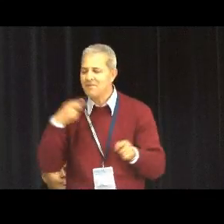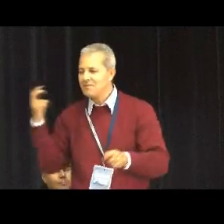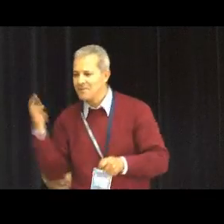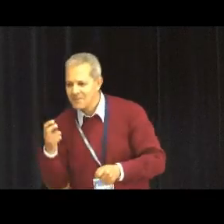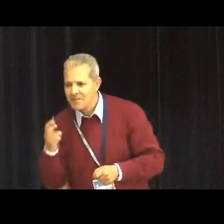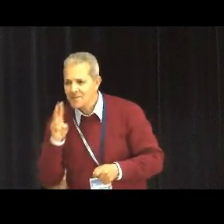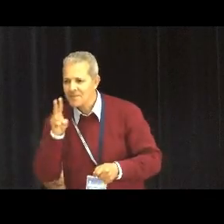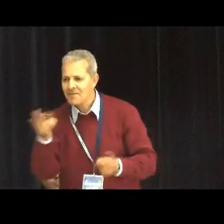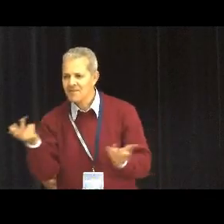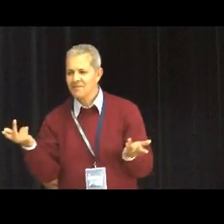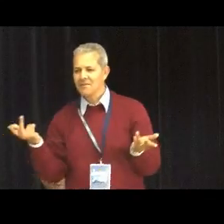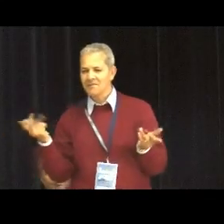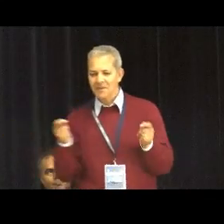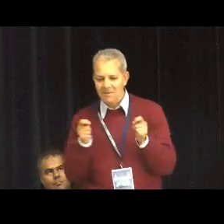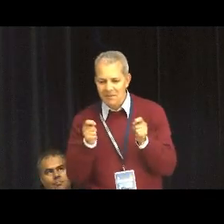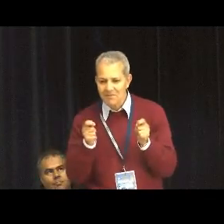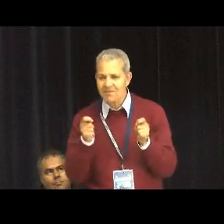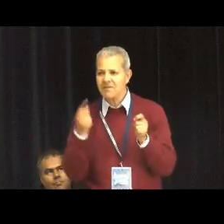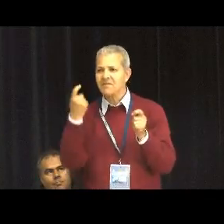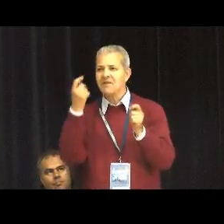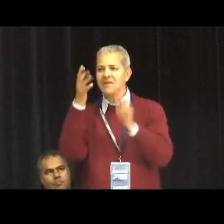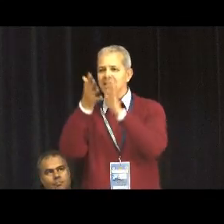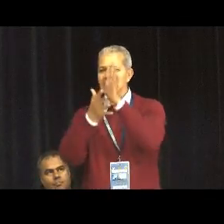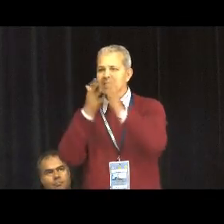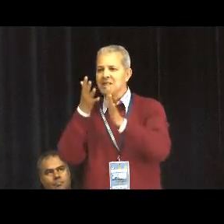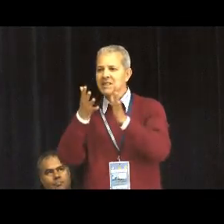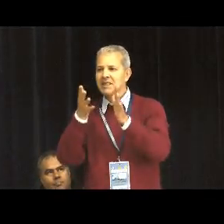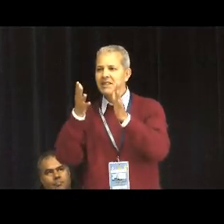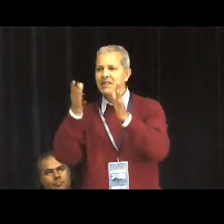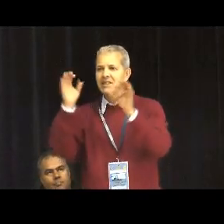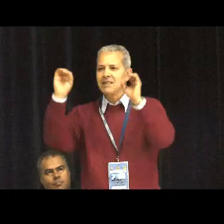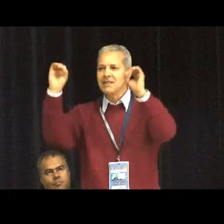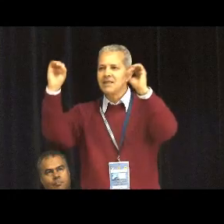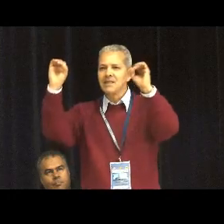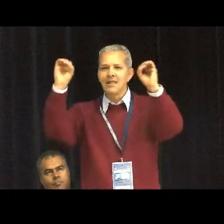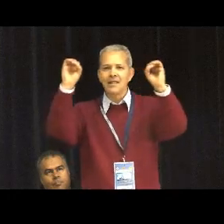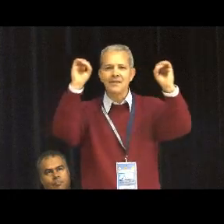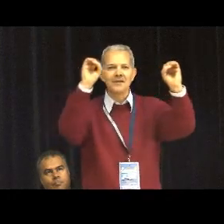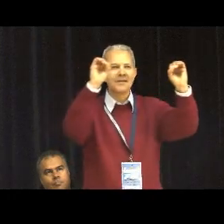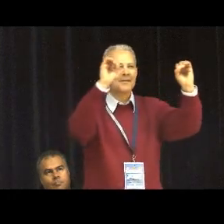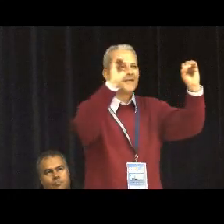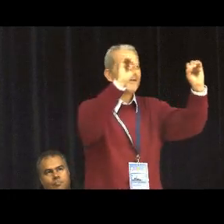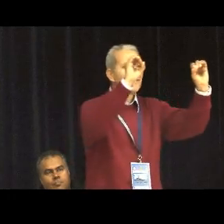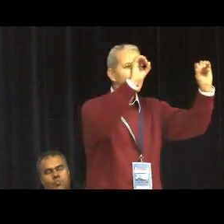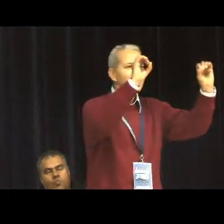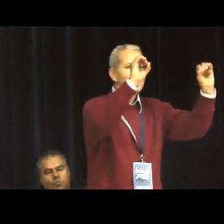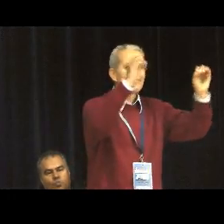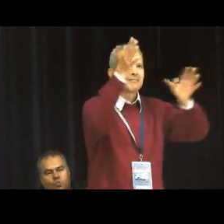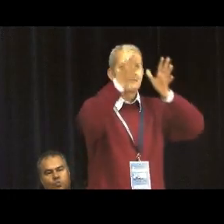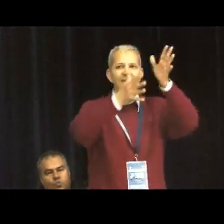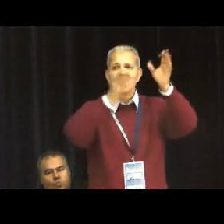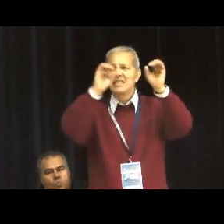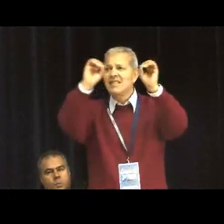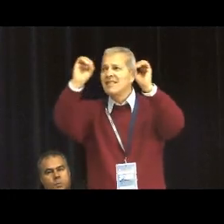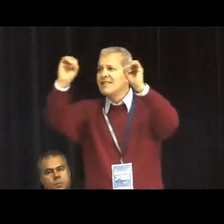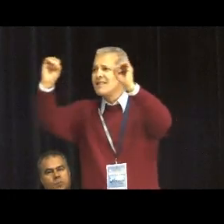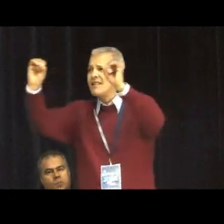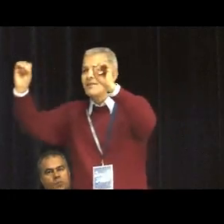كيف ما تتعرفوا أن الأشخاص الصوم عانوا كثير من مشكلة التواصل، لأن كان كانش هناك ترجمة وكانت